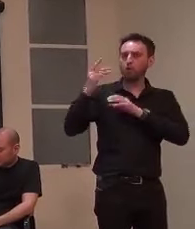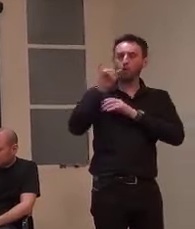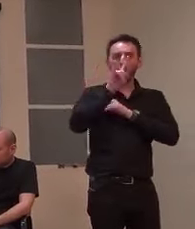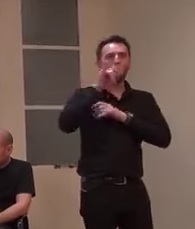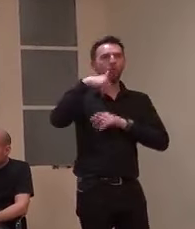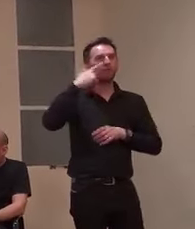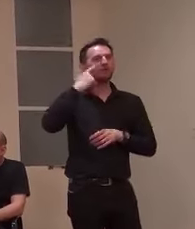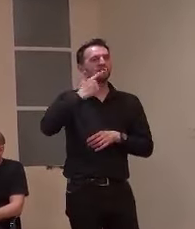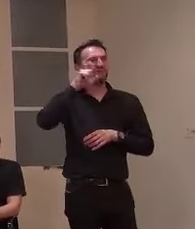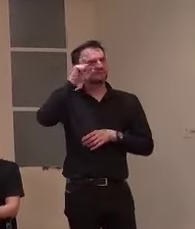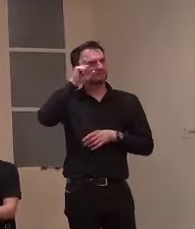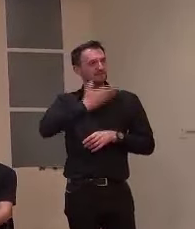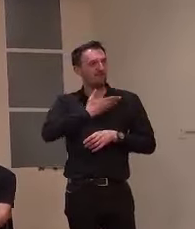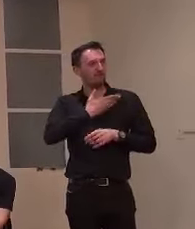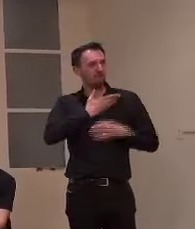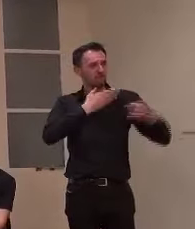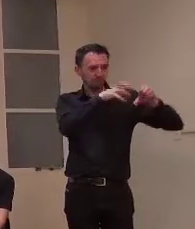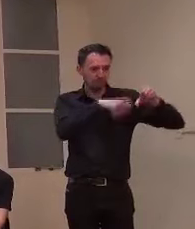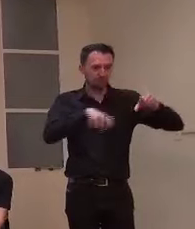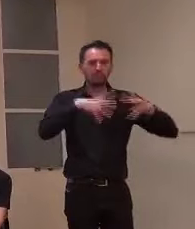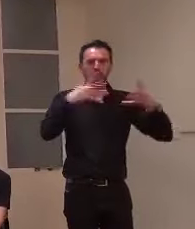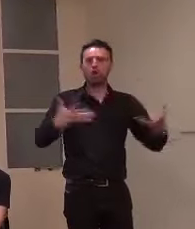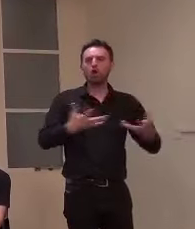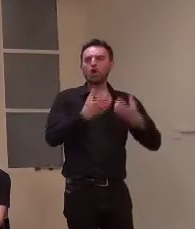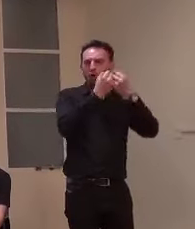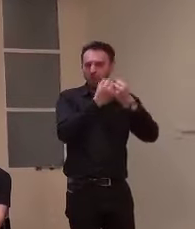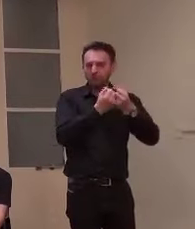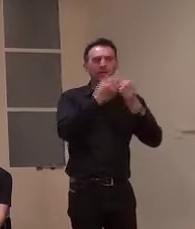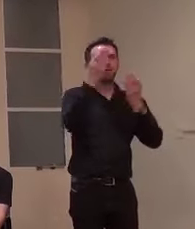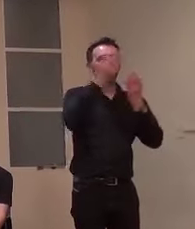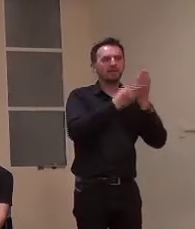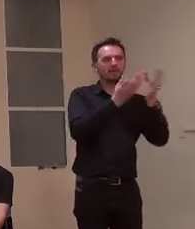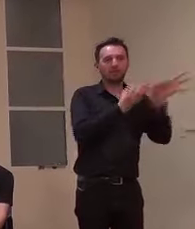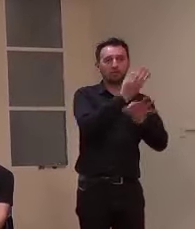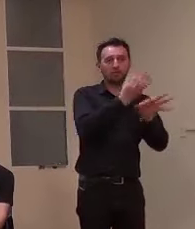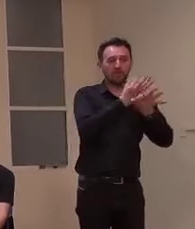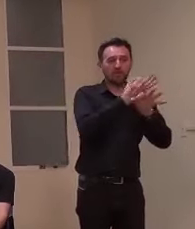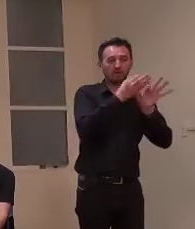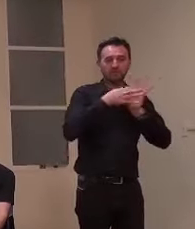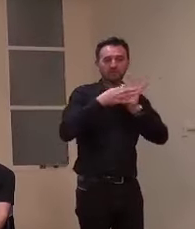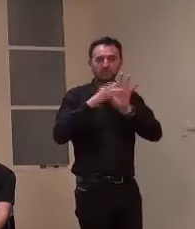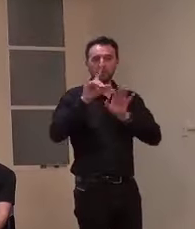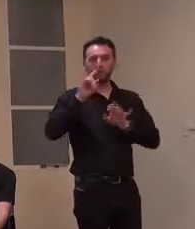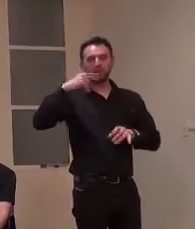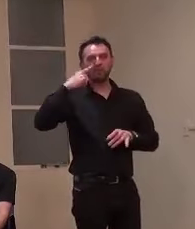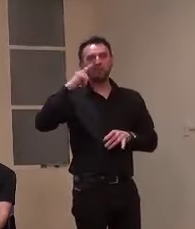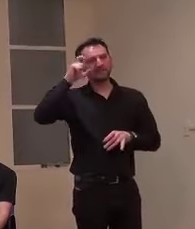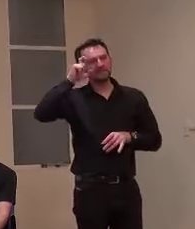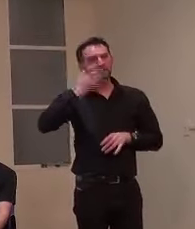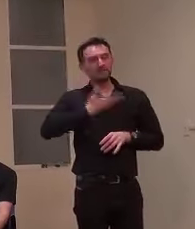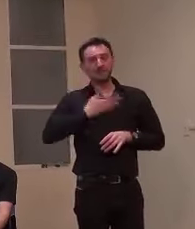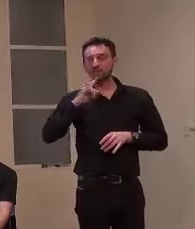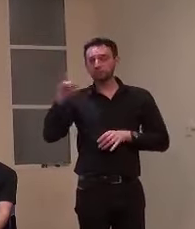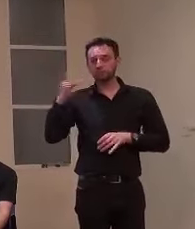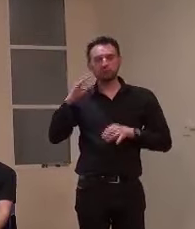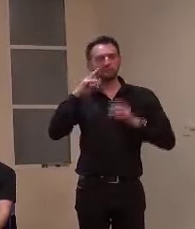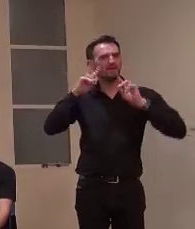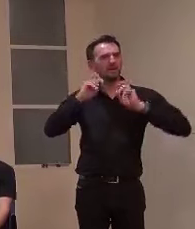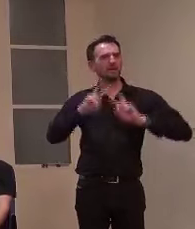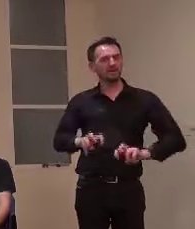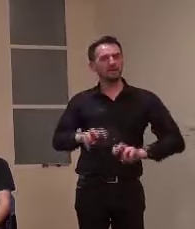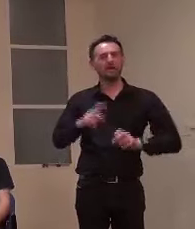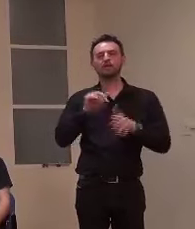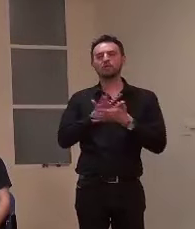ser unos alumnos sólo utilicen un convenio entre el ministerio de educación de unicef y nos tratarían que investigar vamos implementando